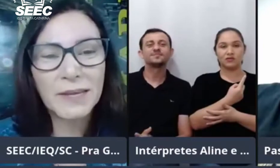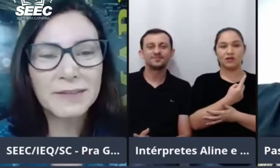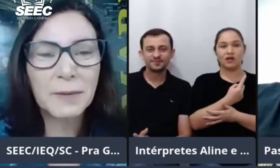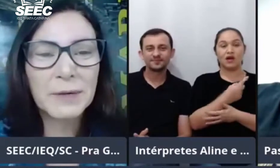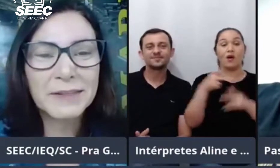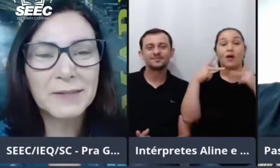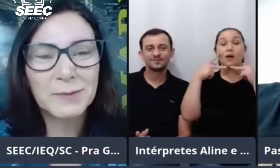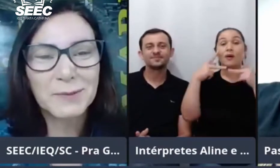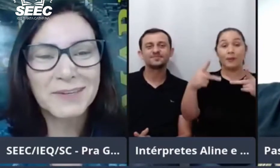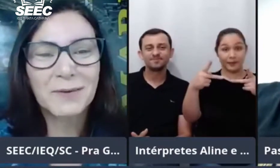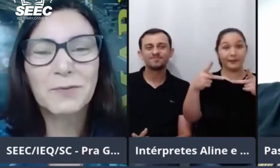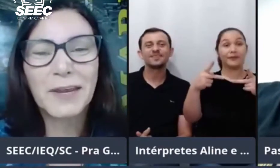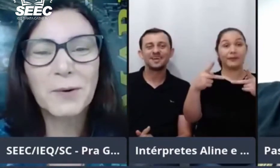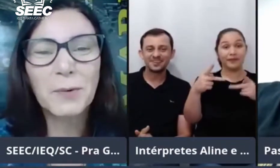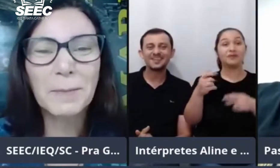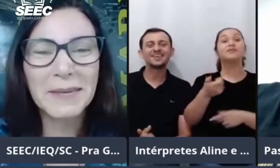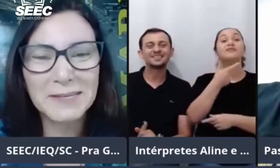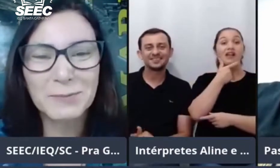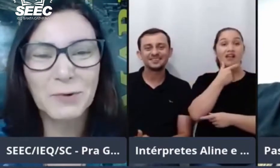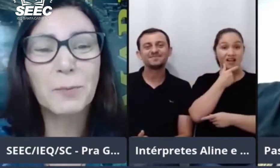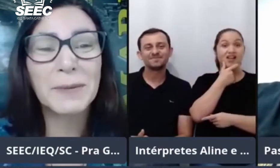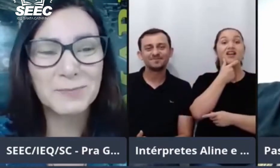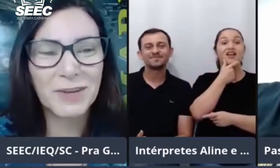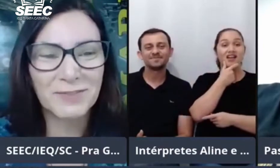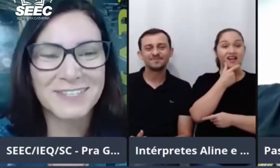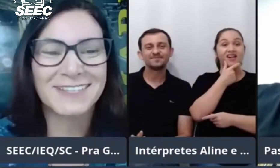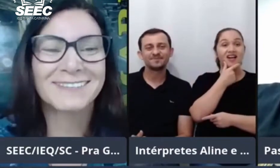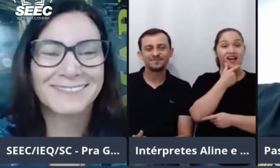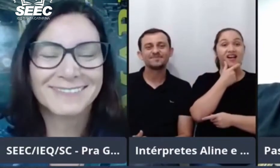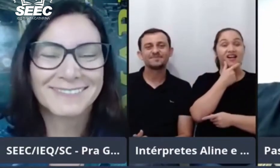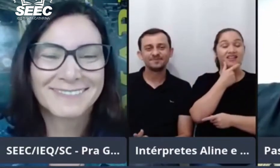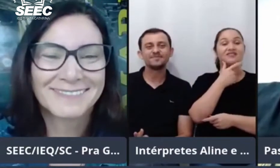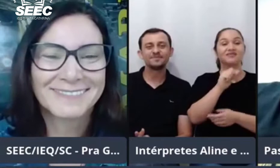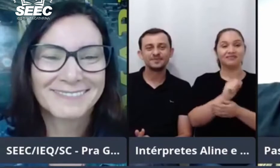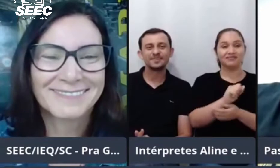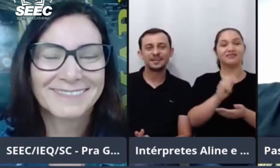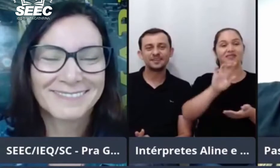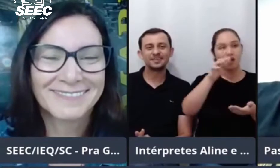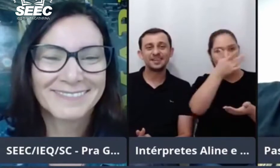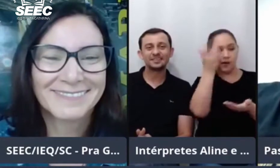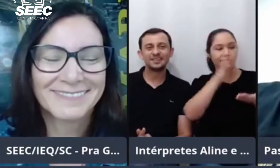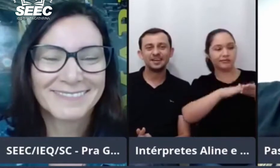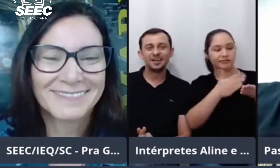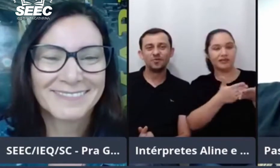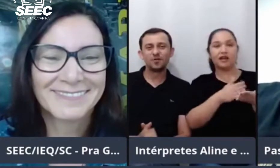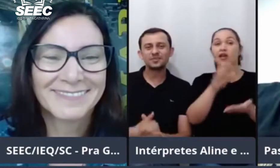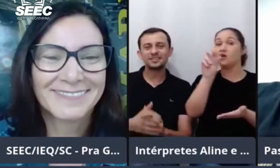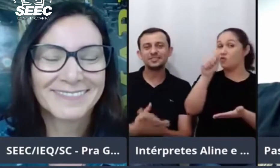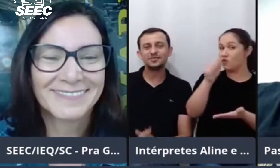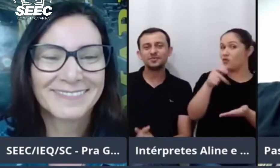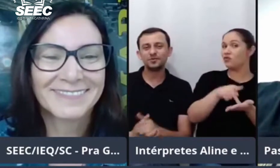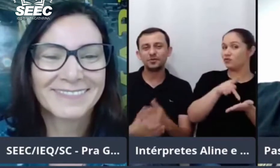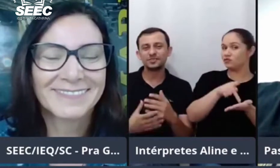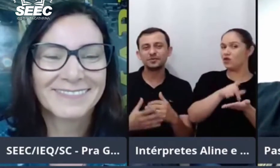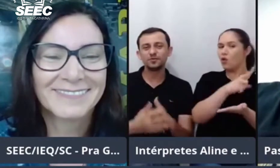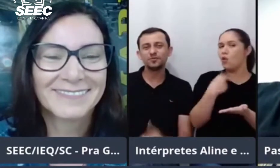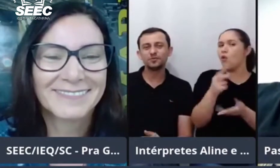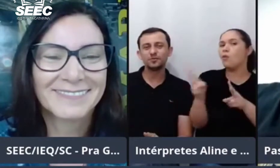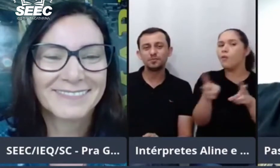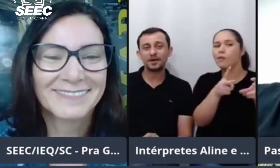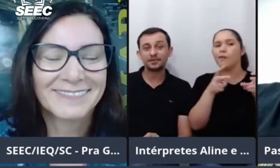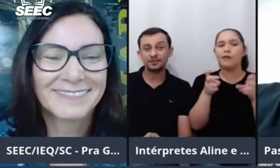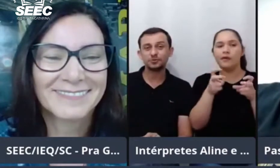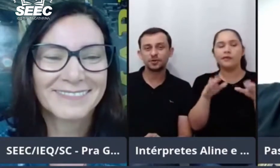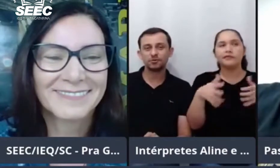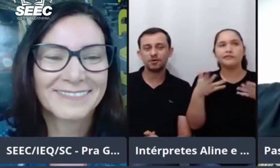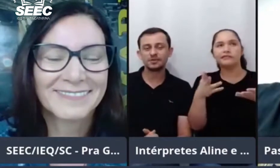exemplo, e alguém interpretando. Não vem com o mesmo ênfase, né? Verdade. Algo que a gente viu assim que foi